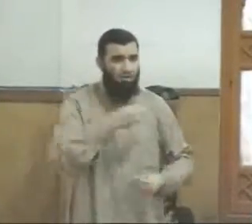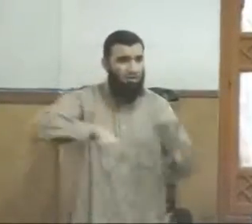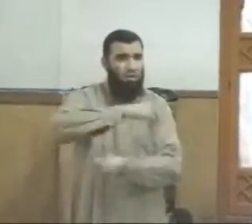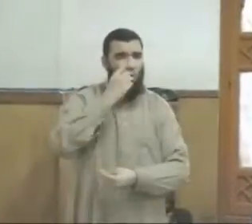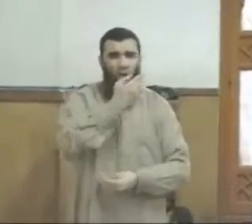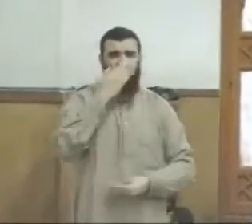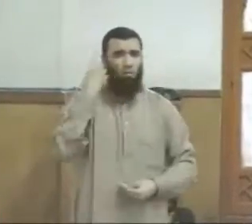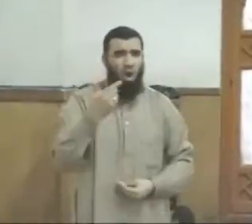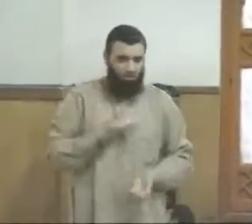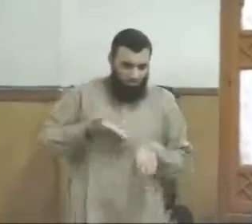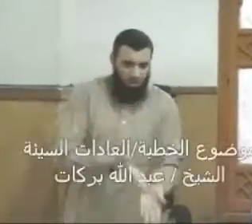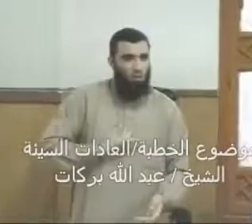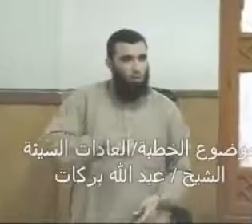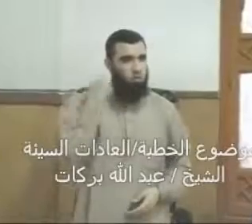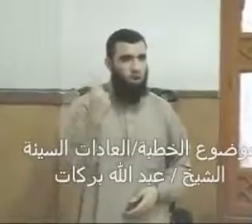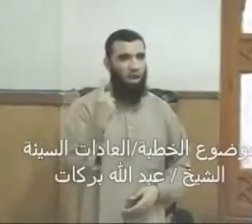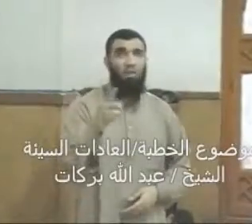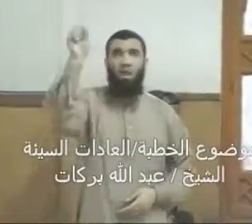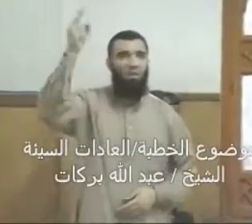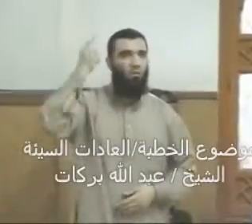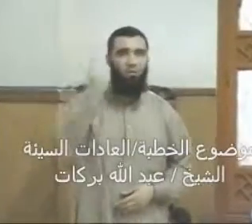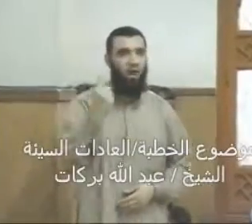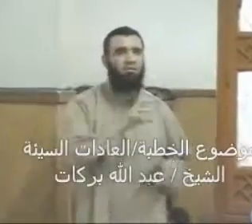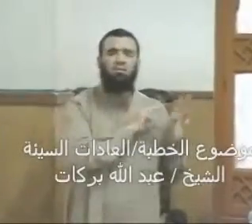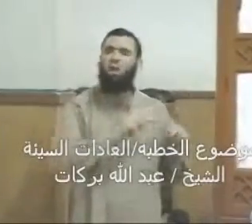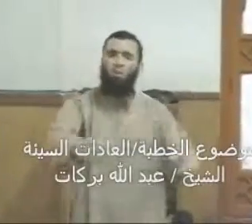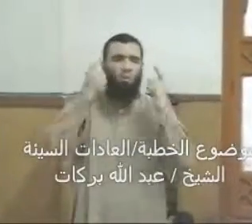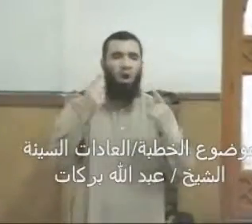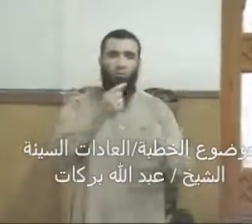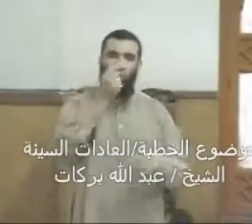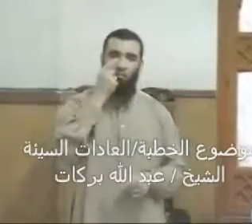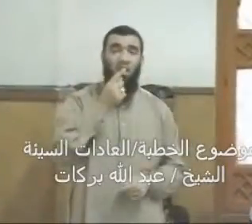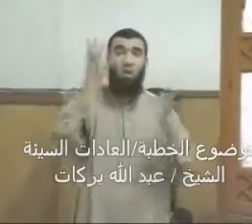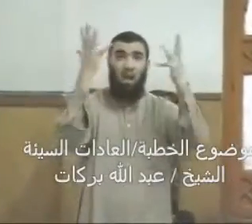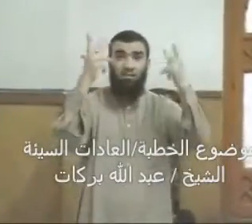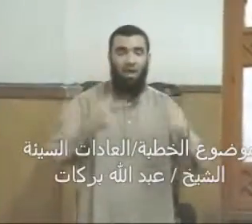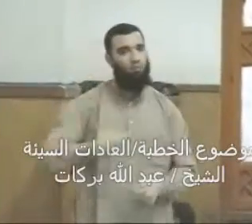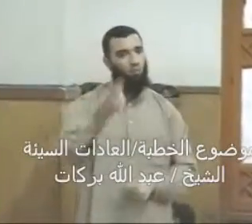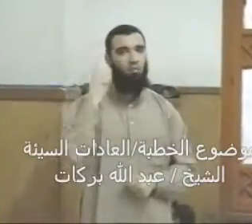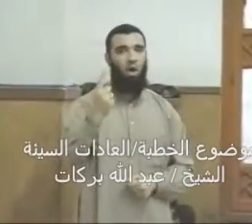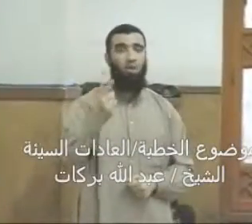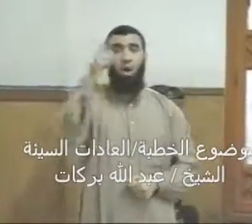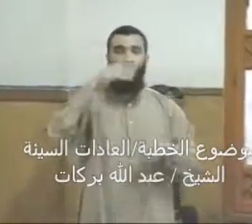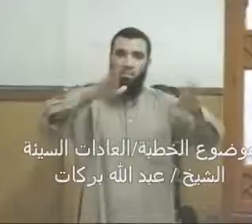أخرجت للناس، ولا زالت دعوات الله تنادي فيكم هلموا يا خير